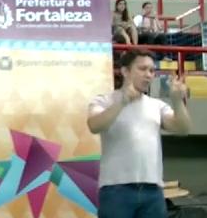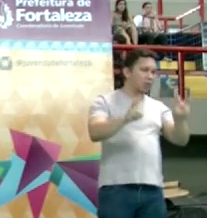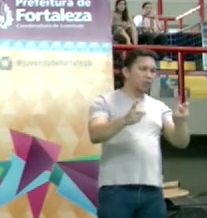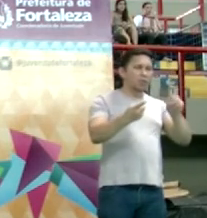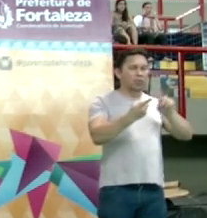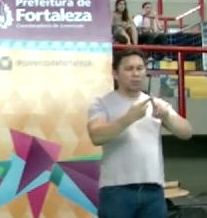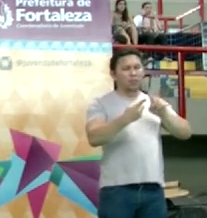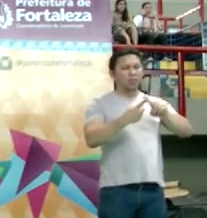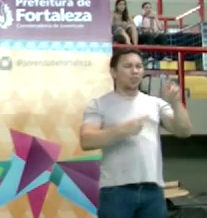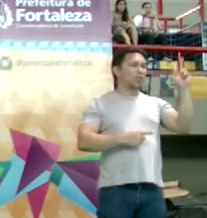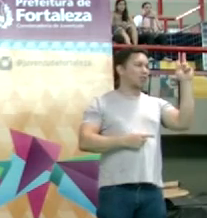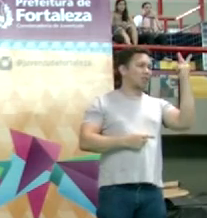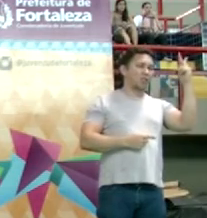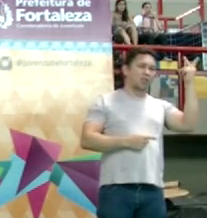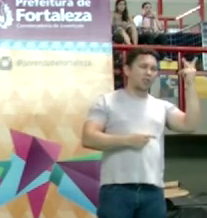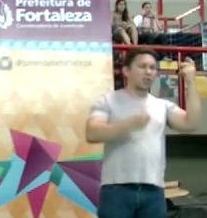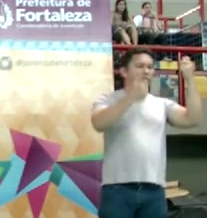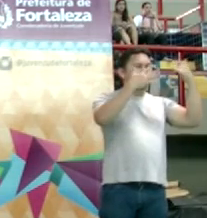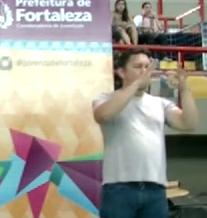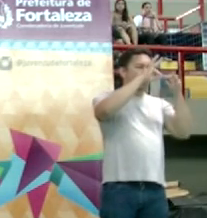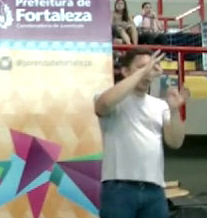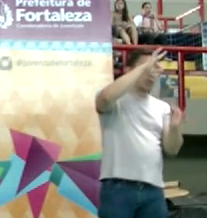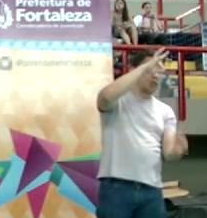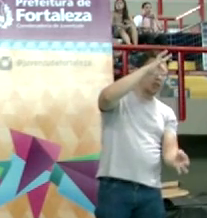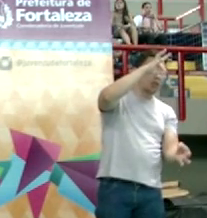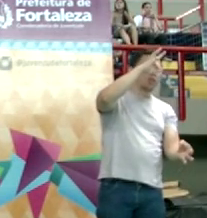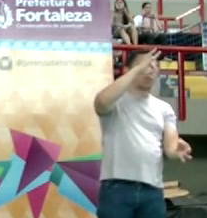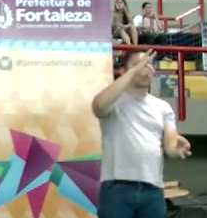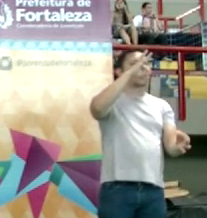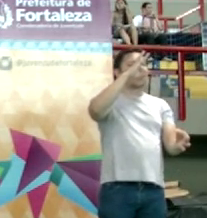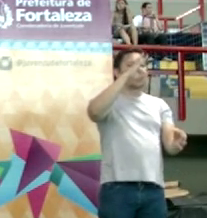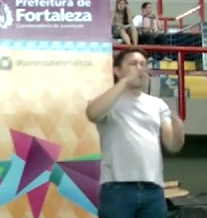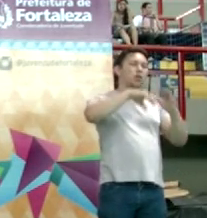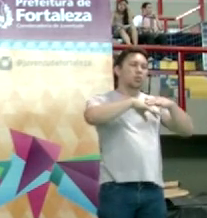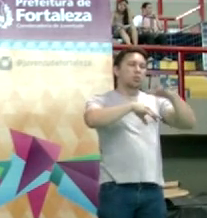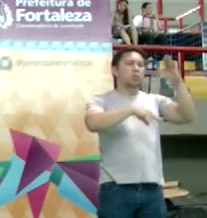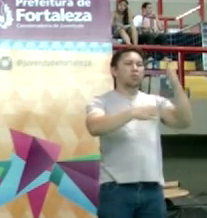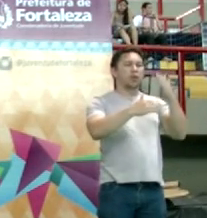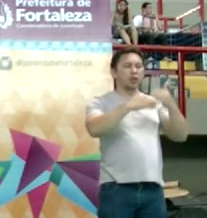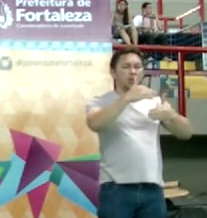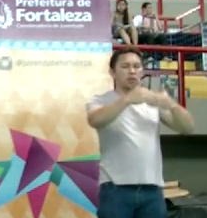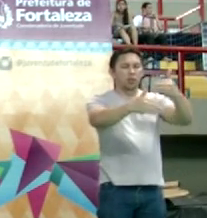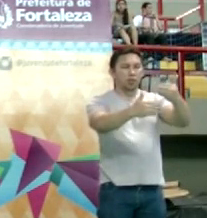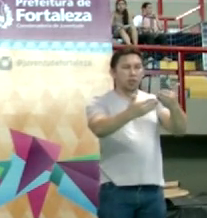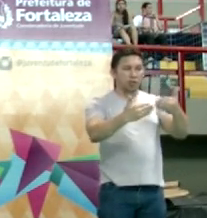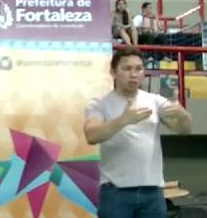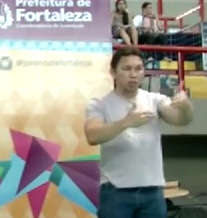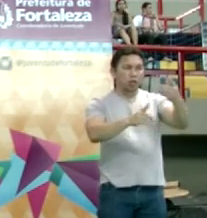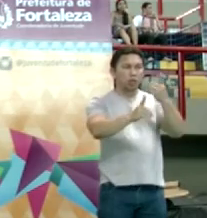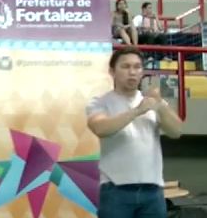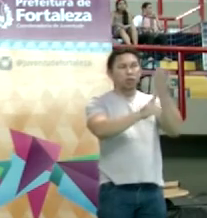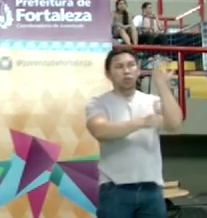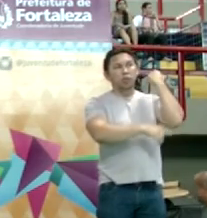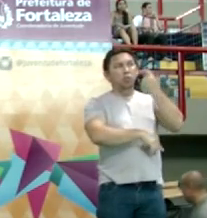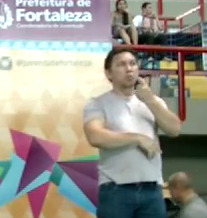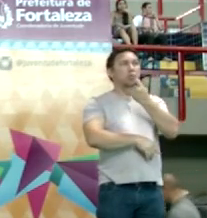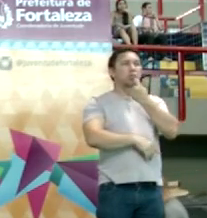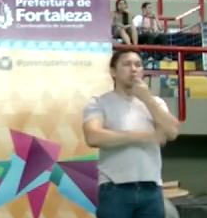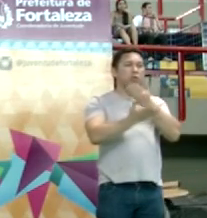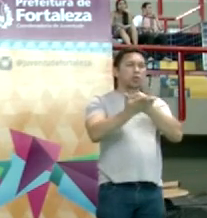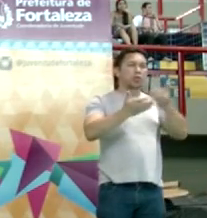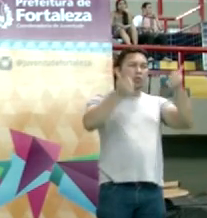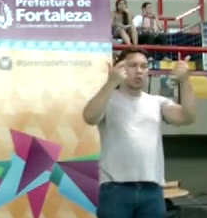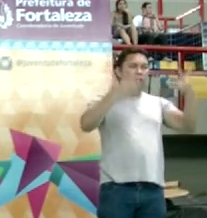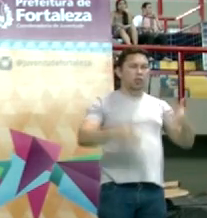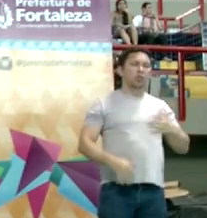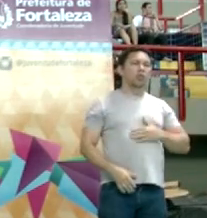que tem um conteúdo maior, a gente vai dividindo nesses nossos encontros. A última vez que eu estive aqui, a gente começou a falar